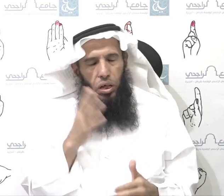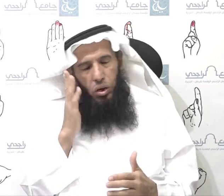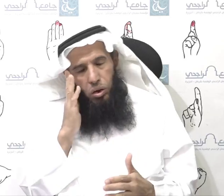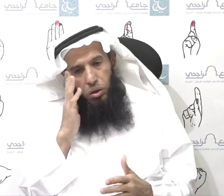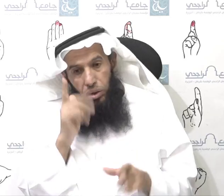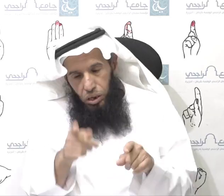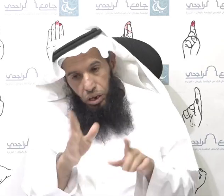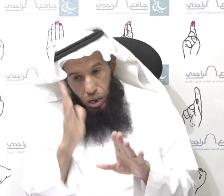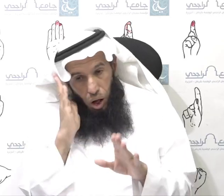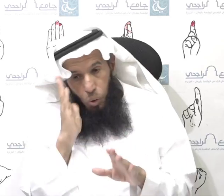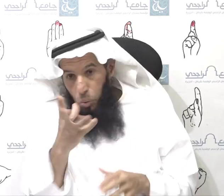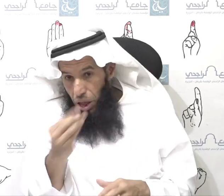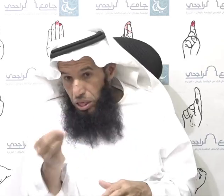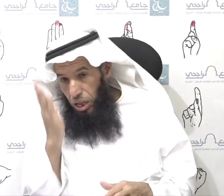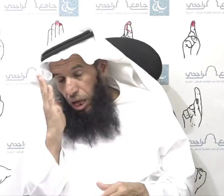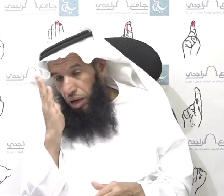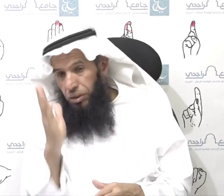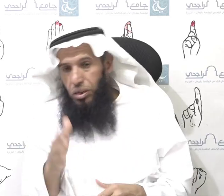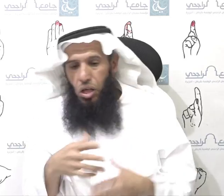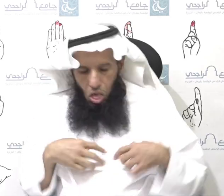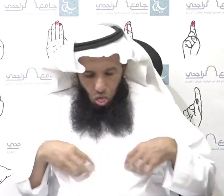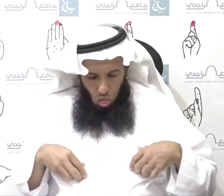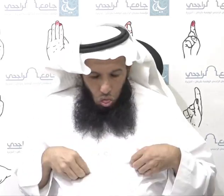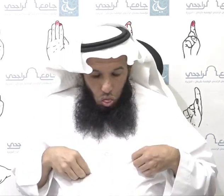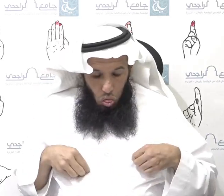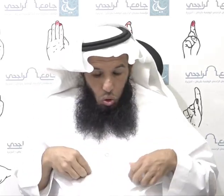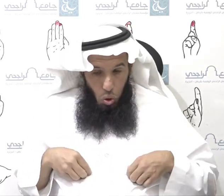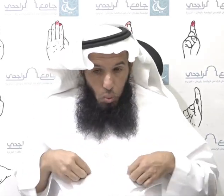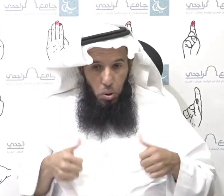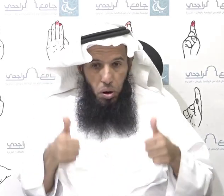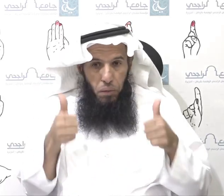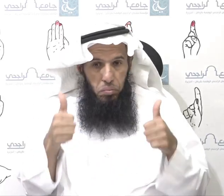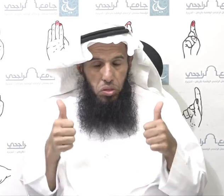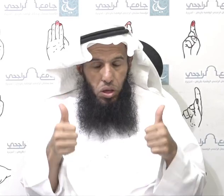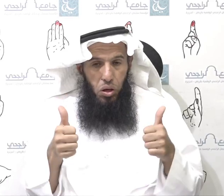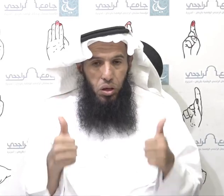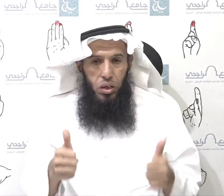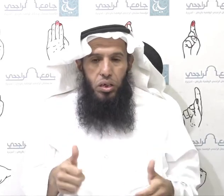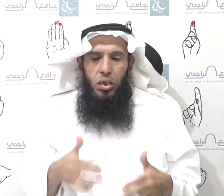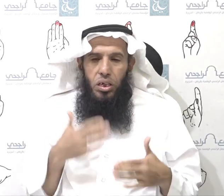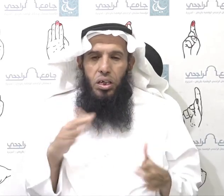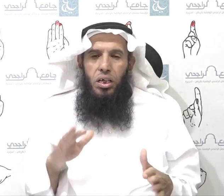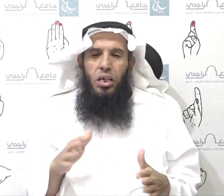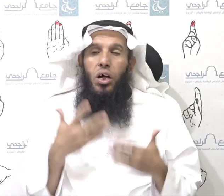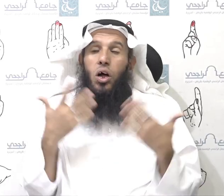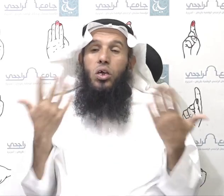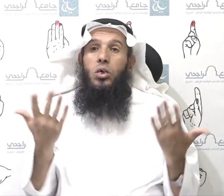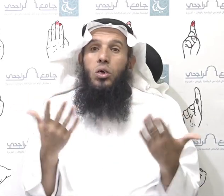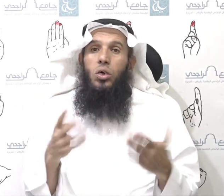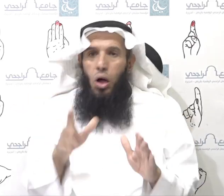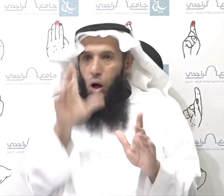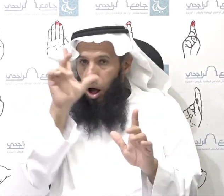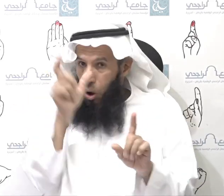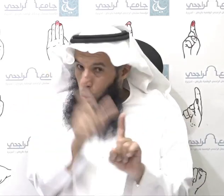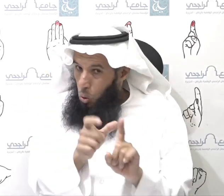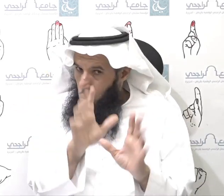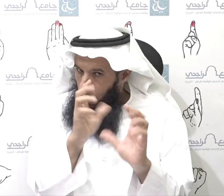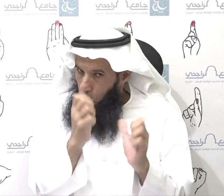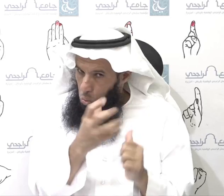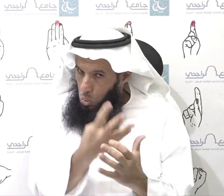تنام، يلبسونك أفضل اللباس، ويتواضعون عن كثير من الأمور يتركونها لك،